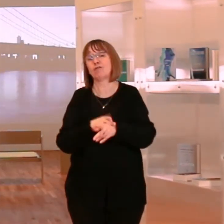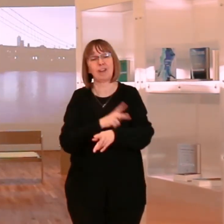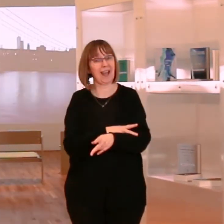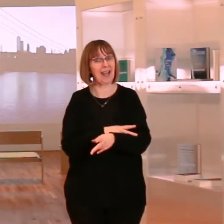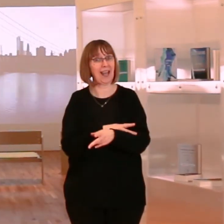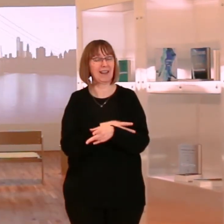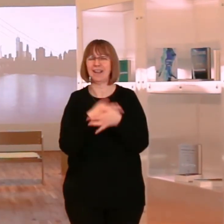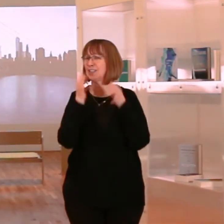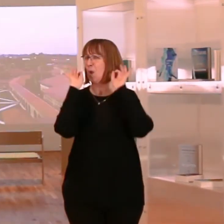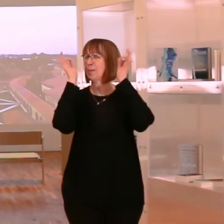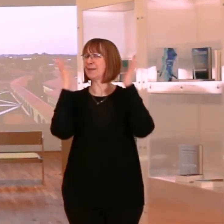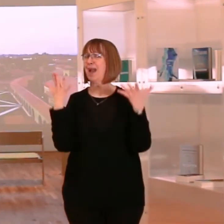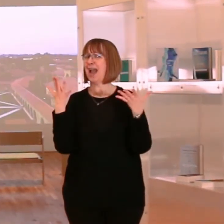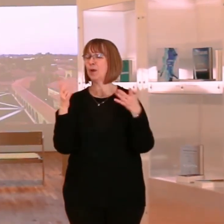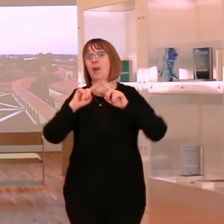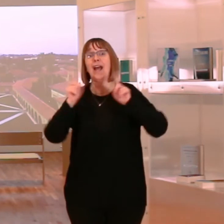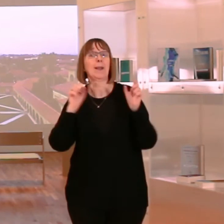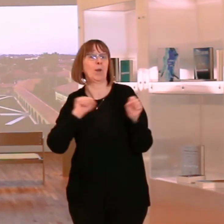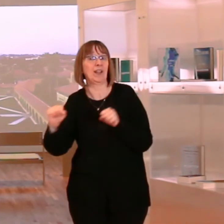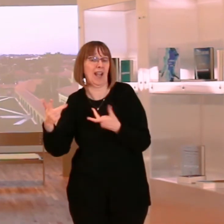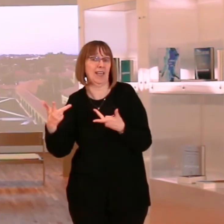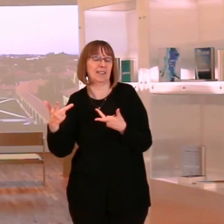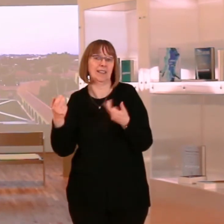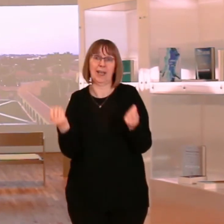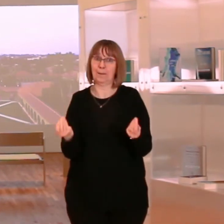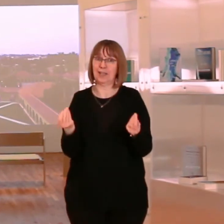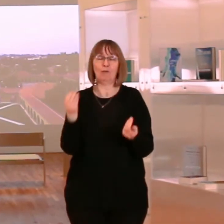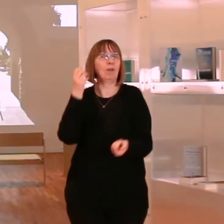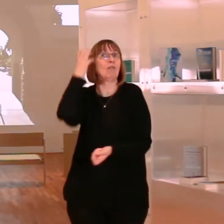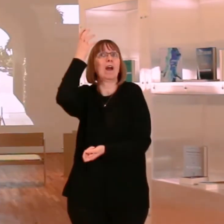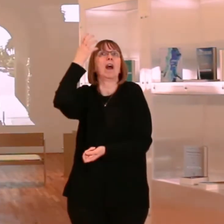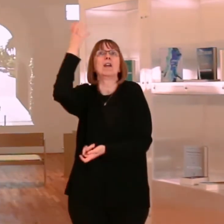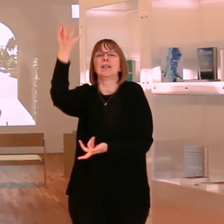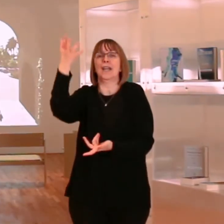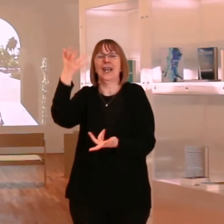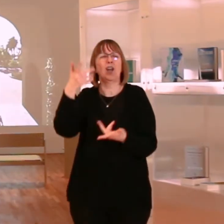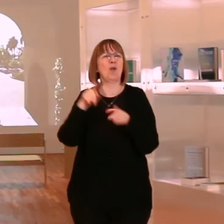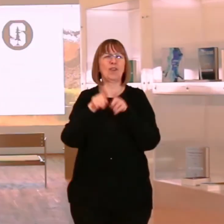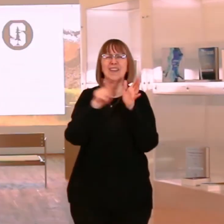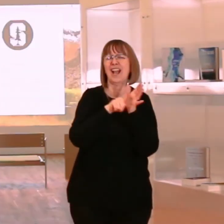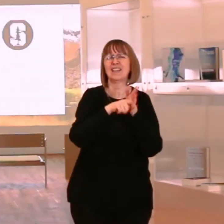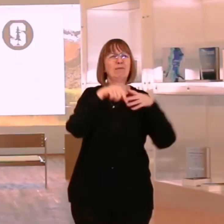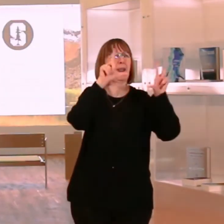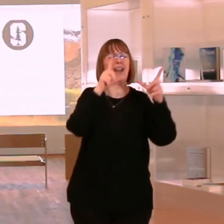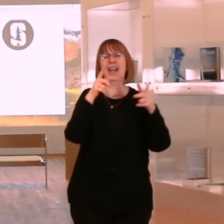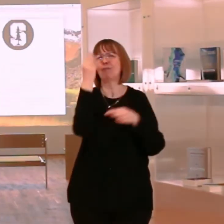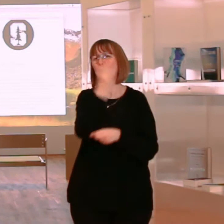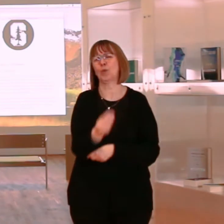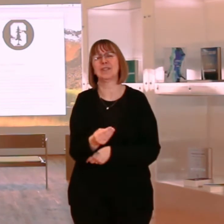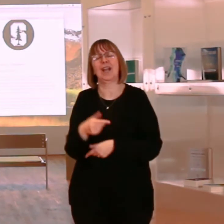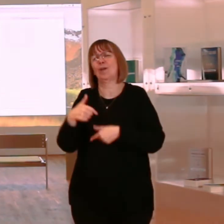für Idealzustände oder Alternativen gäbe es? Von Utopien bis Dystopien, also vom